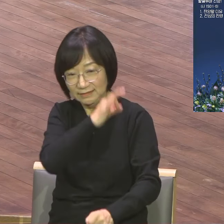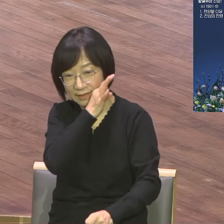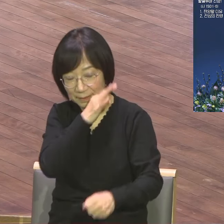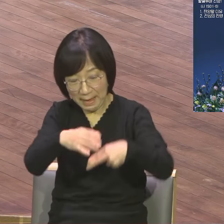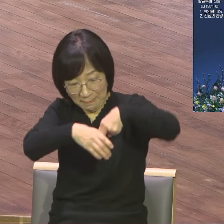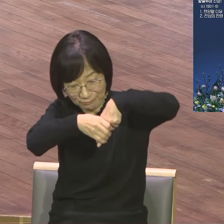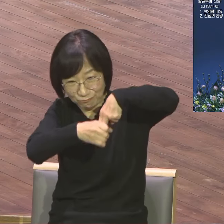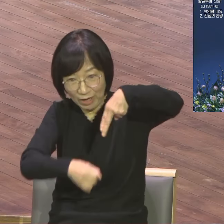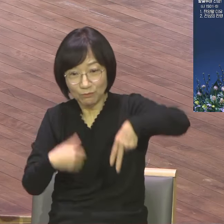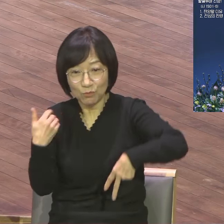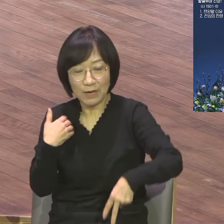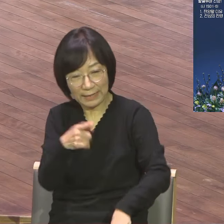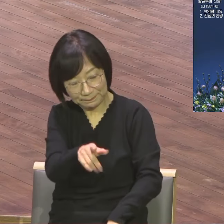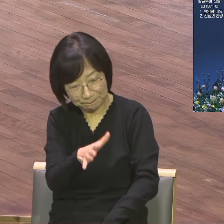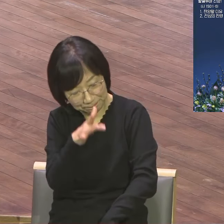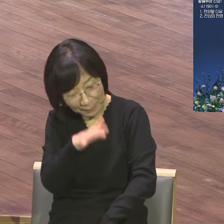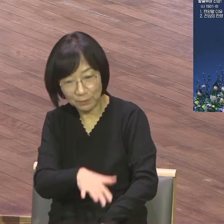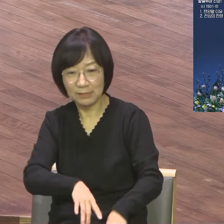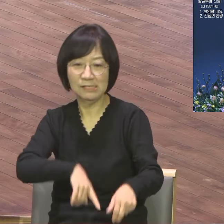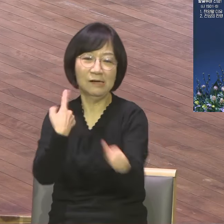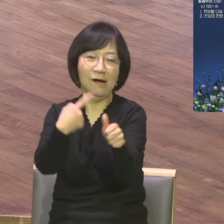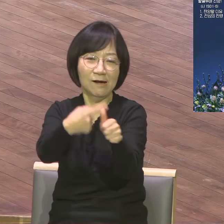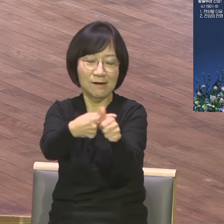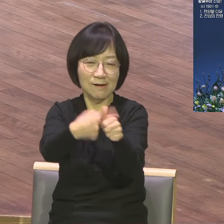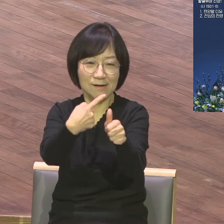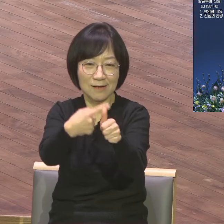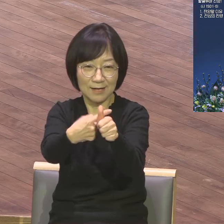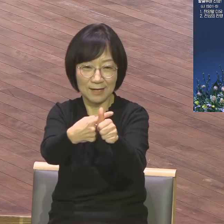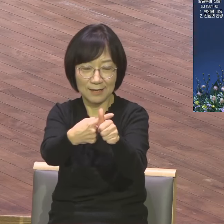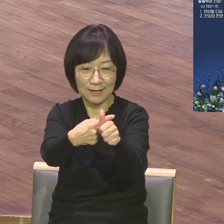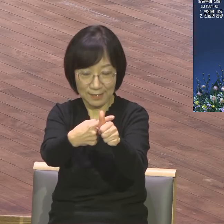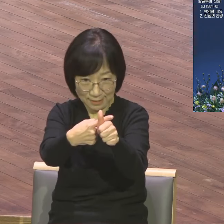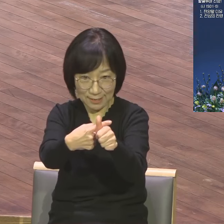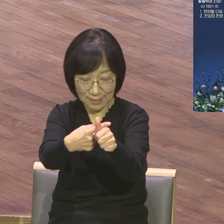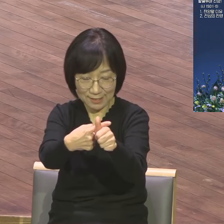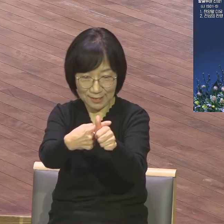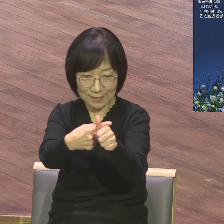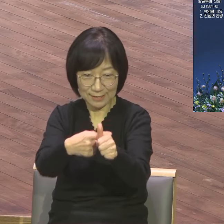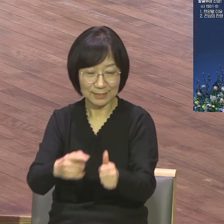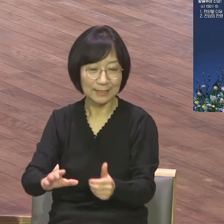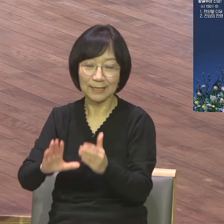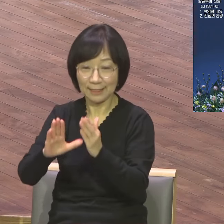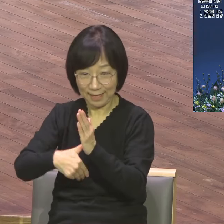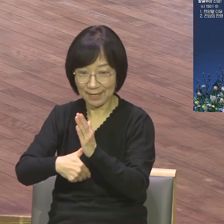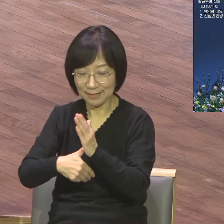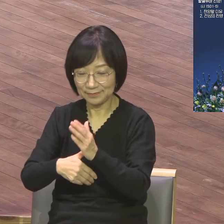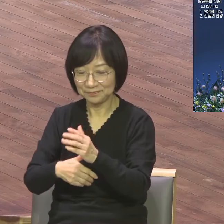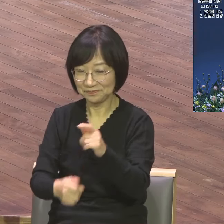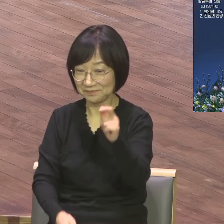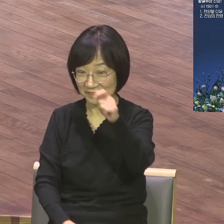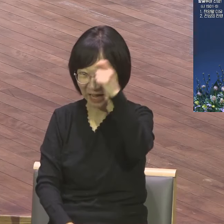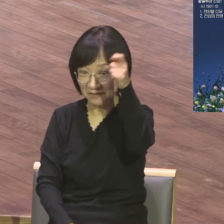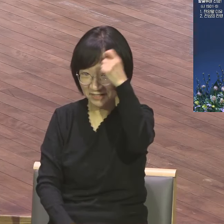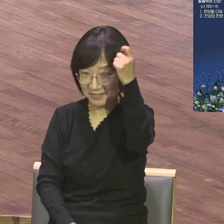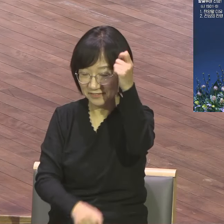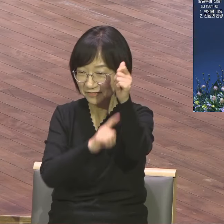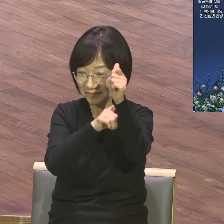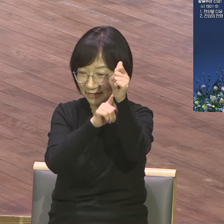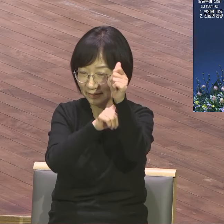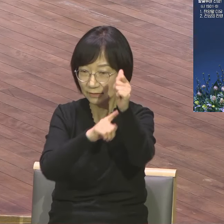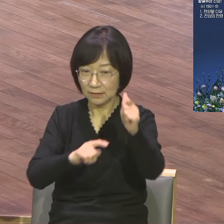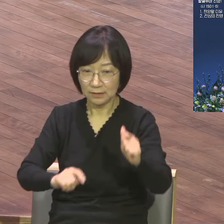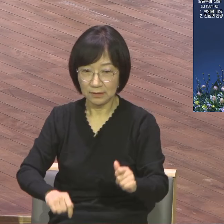내려가는데 막 비난을 하지요. 이때 다윗은요 자신의